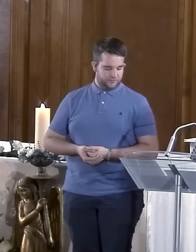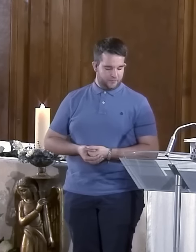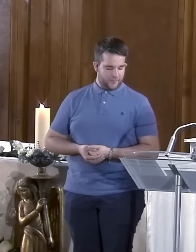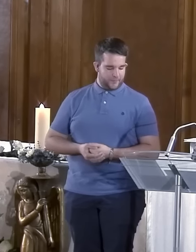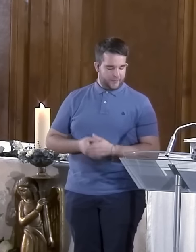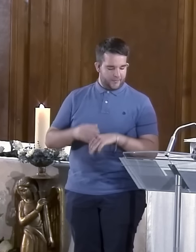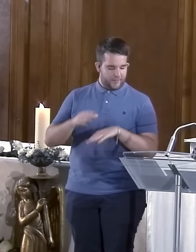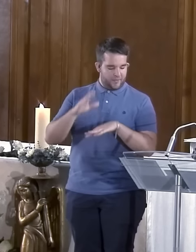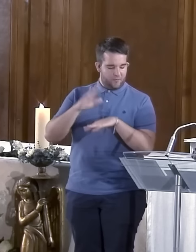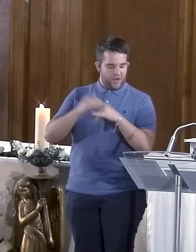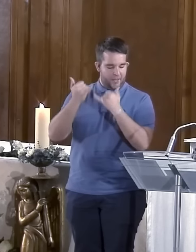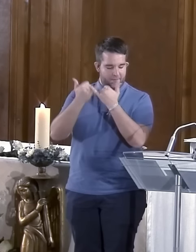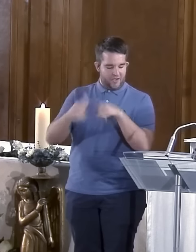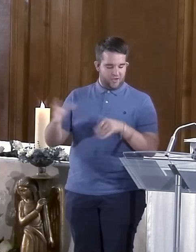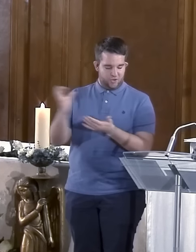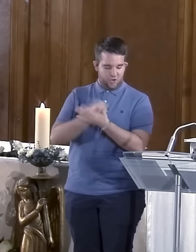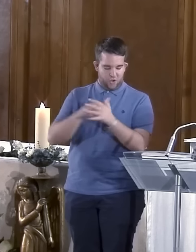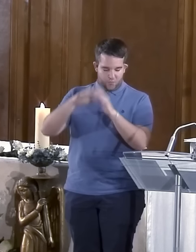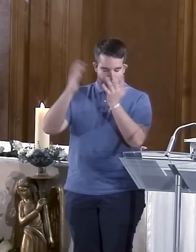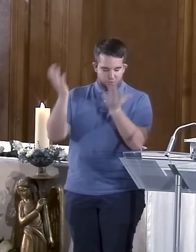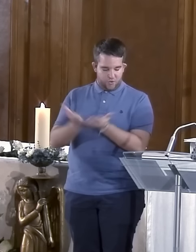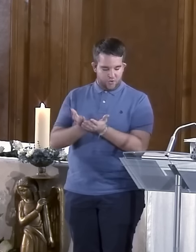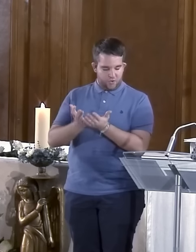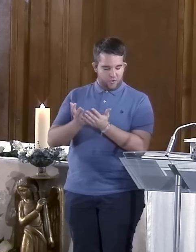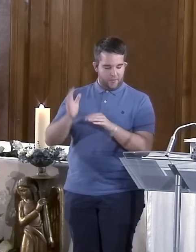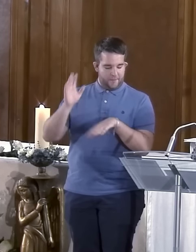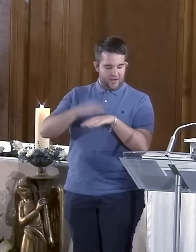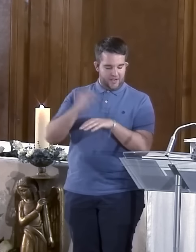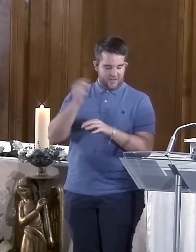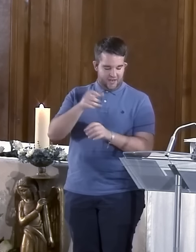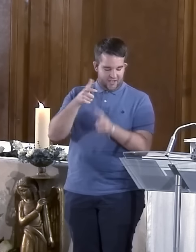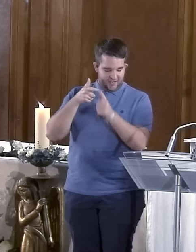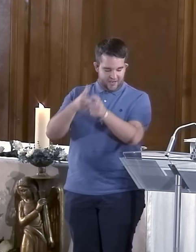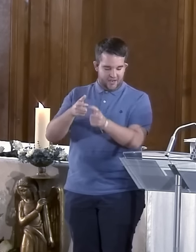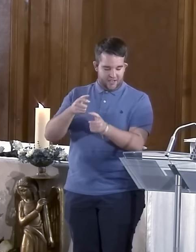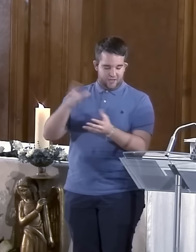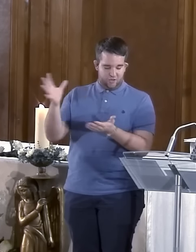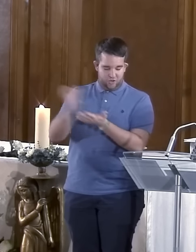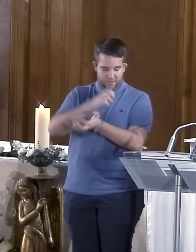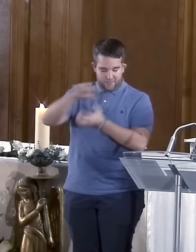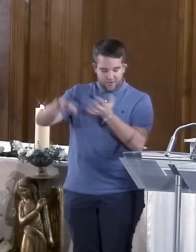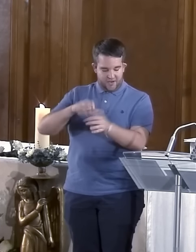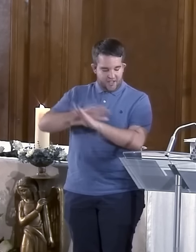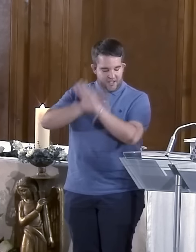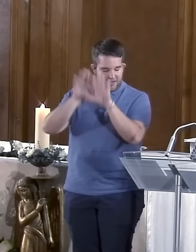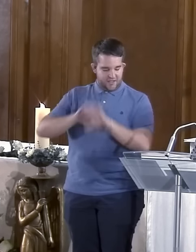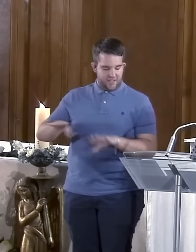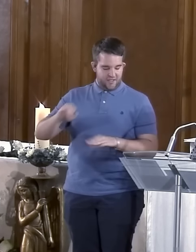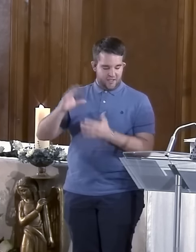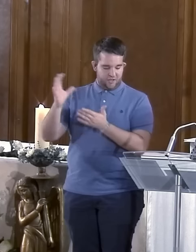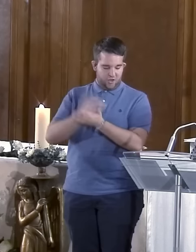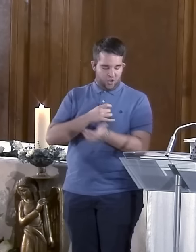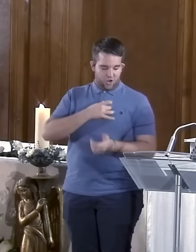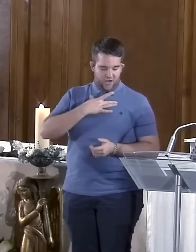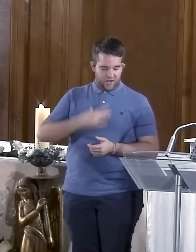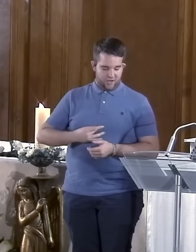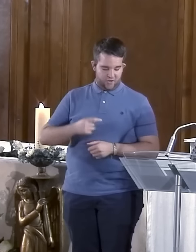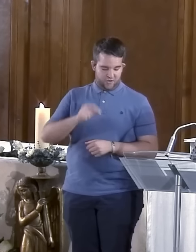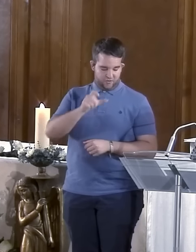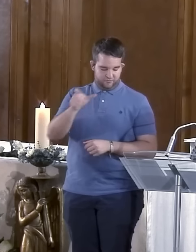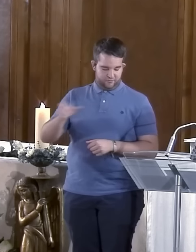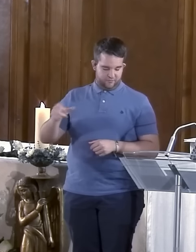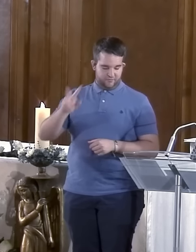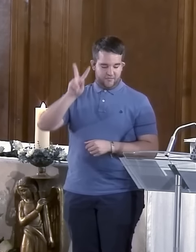Escúchanos, Señor. Por la paz en todo el mundo, para que las guerras y toda violencia acaben y en todos